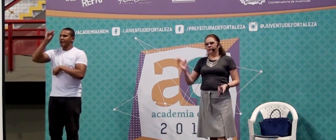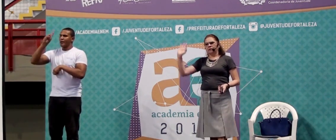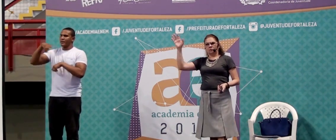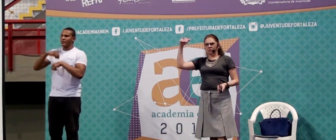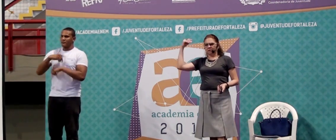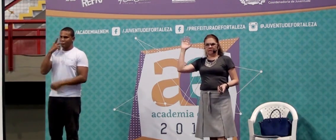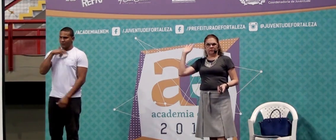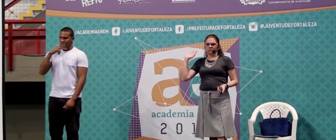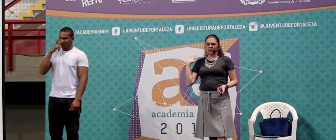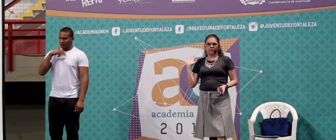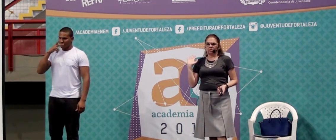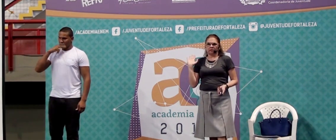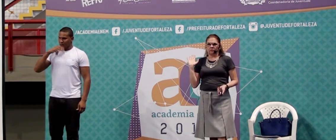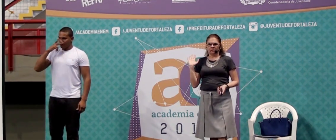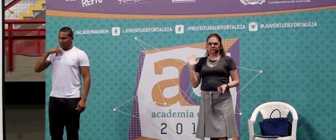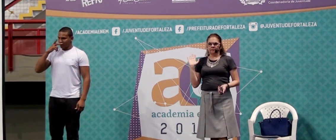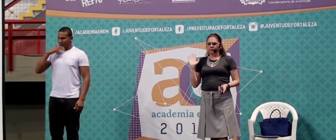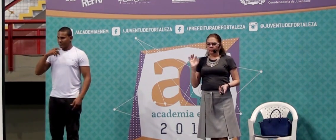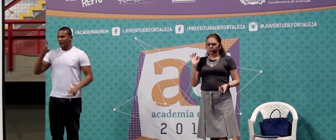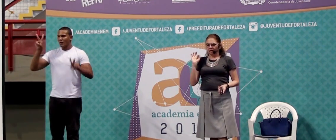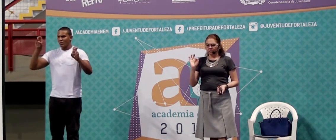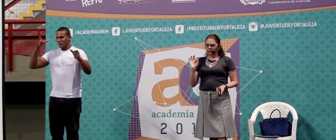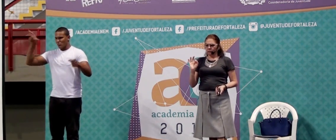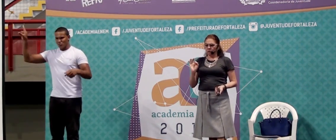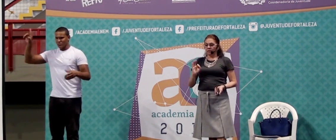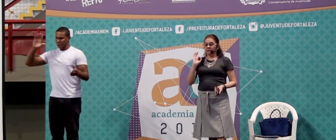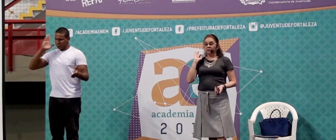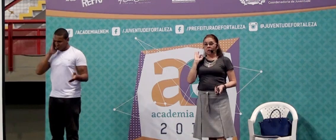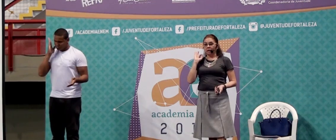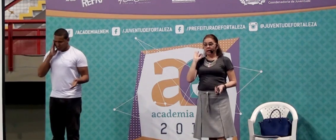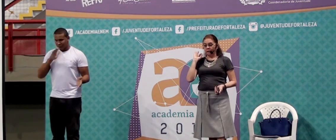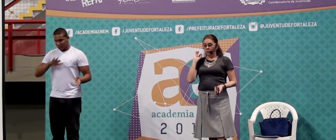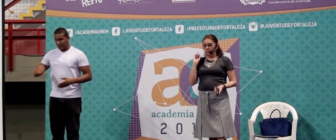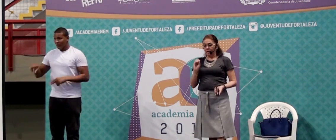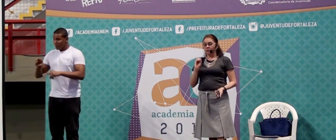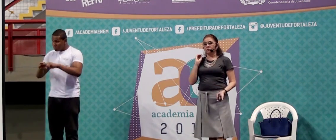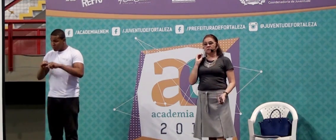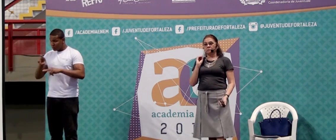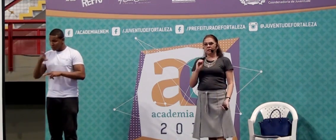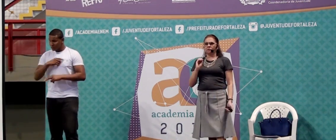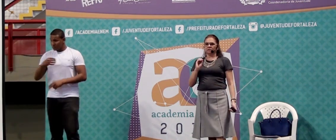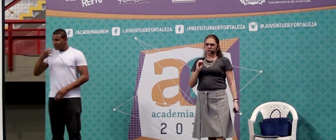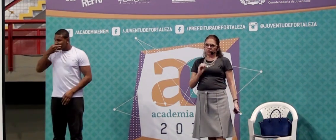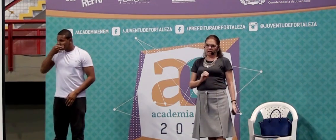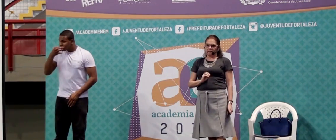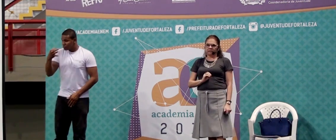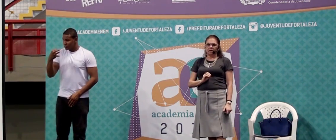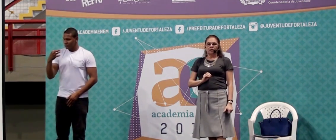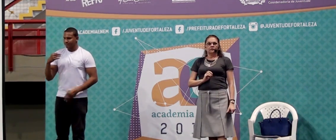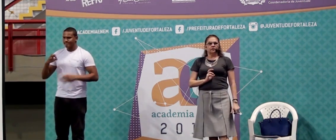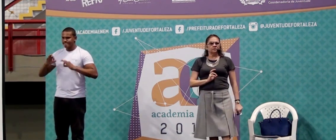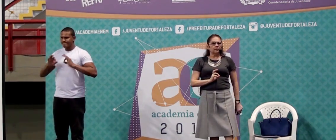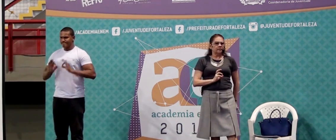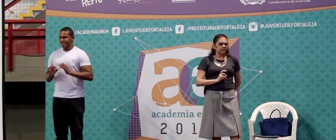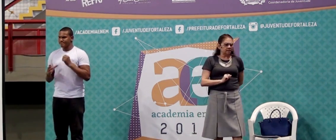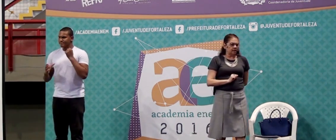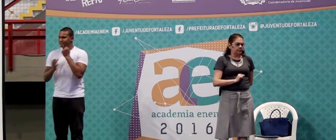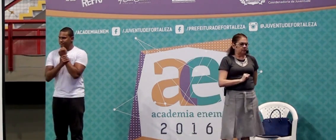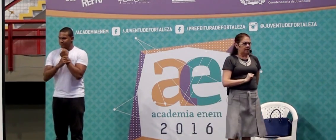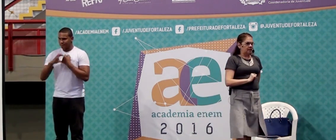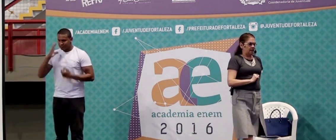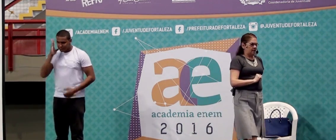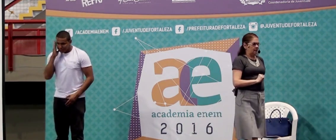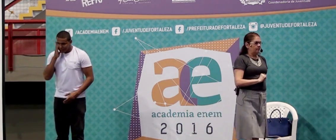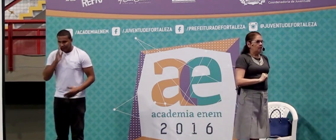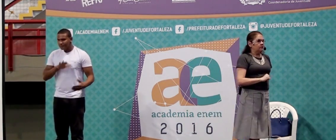dengue. Aí é um outro assunto, é uma outra coisa. Por isso que eu digo, escolha argumentos bem consistentes. Vamos dar um